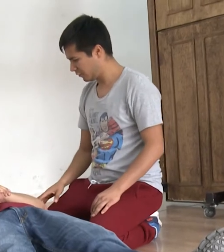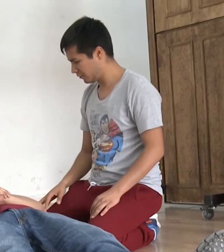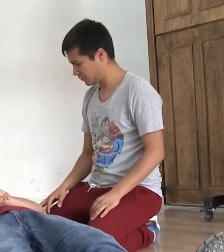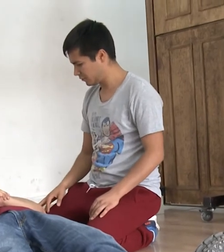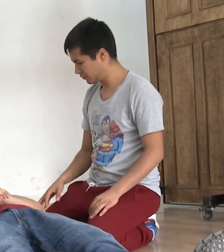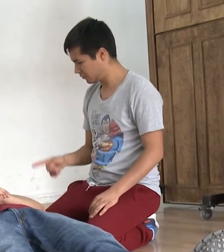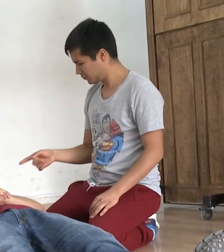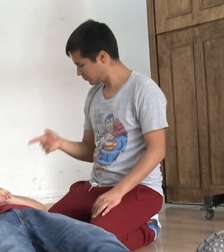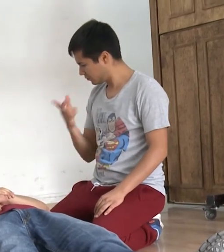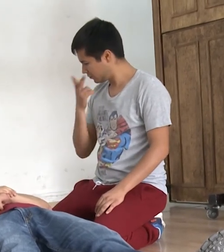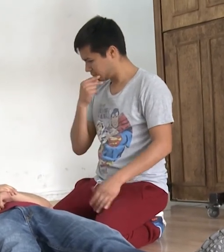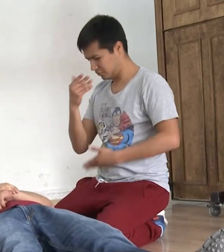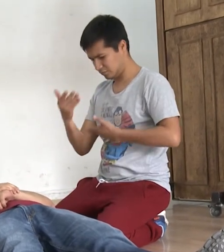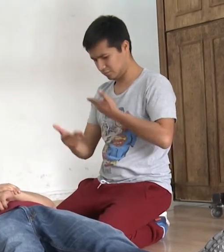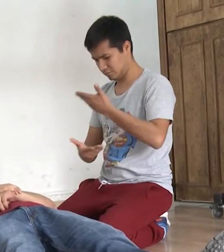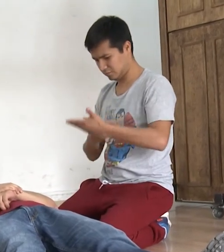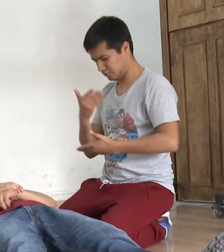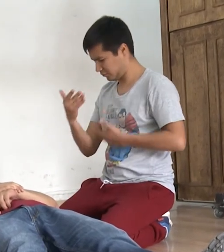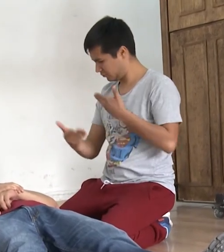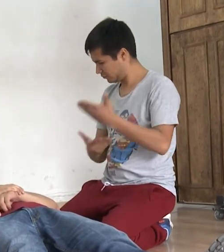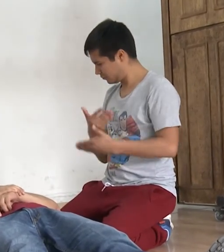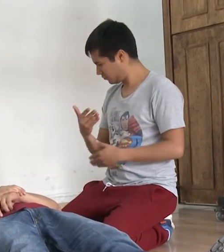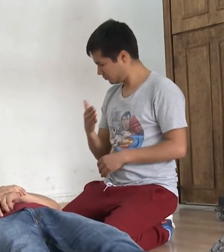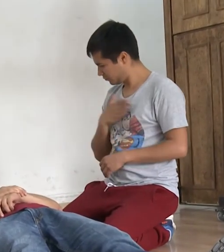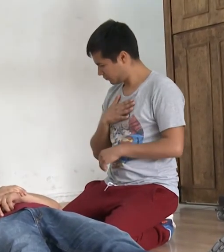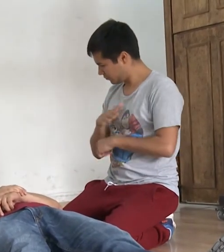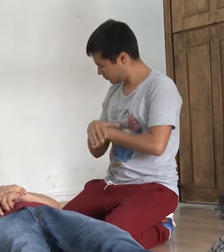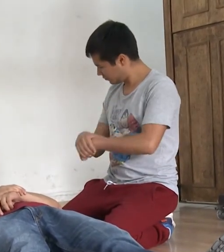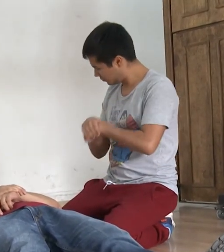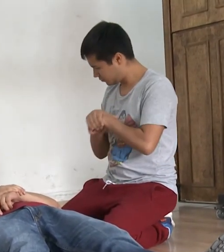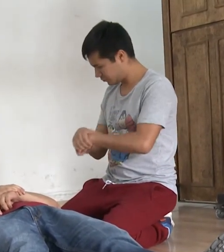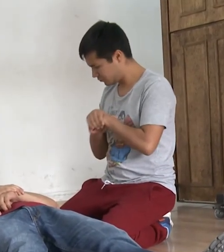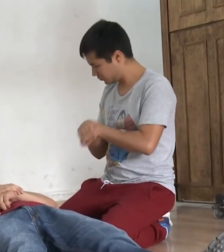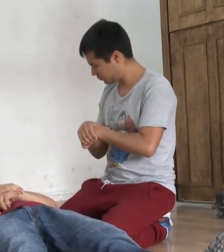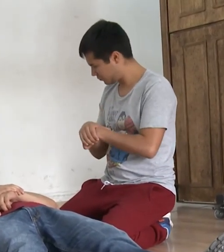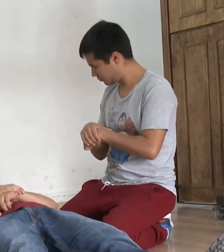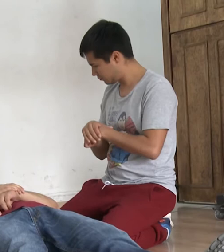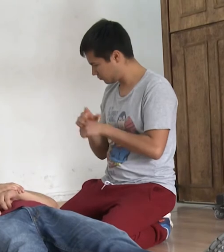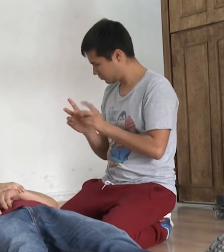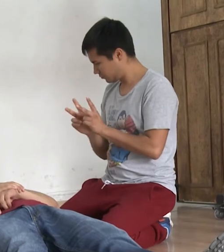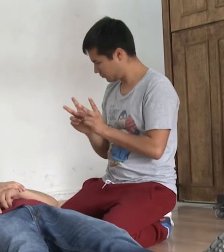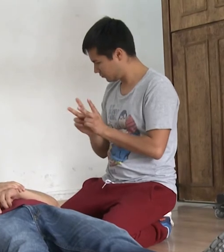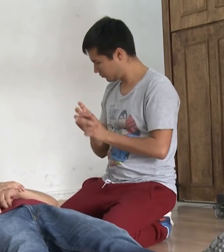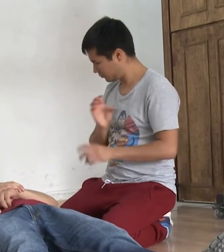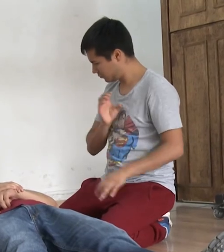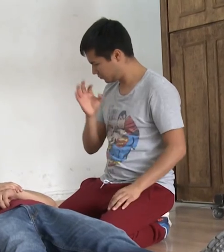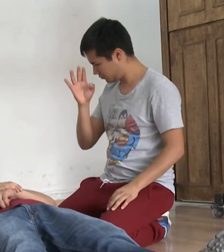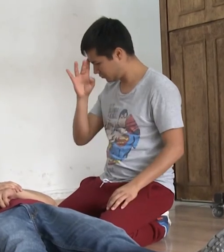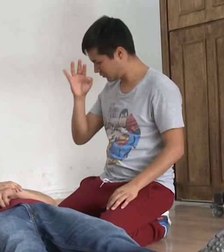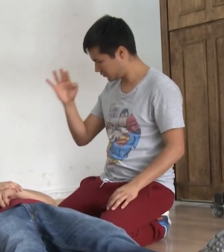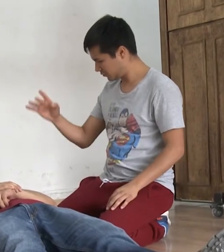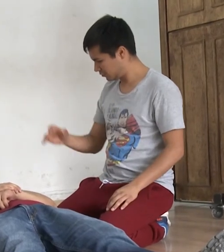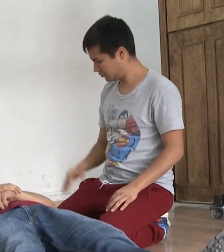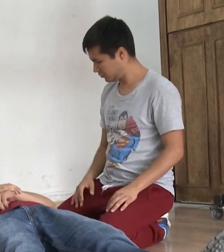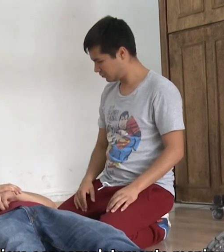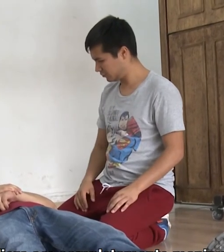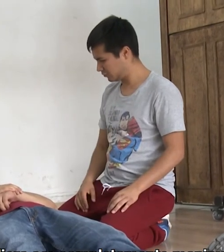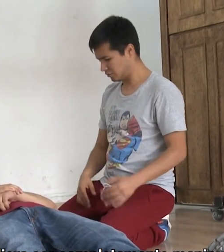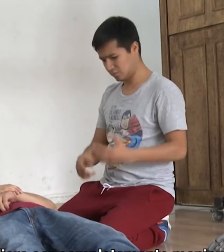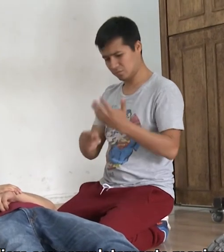eso fue lo que a mí se me hizo más difícil de llevar a cabo hasta que